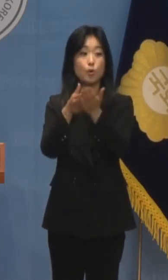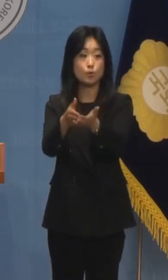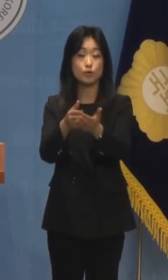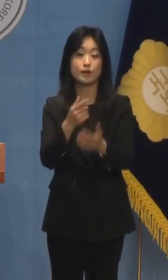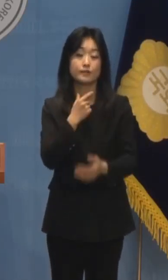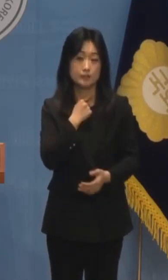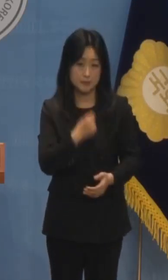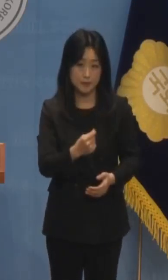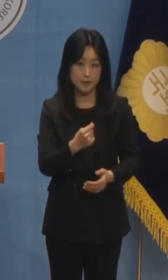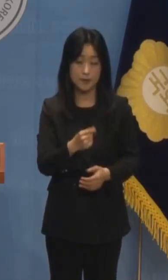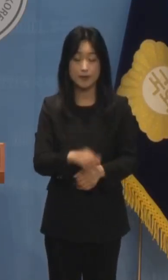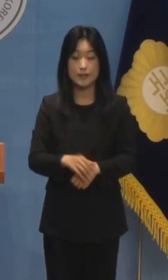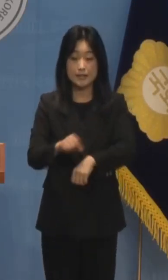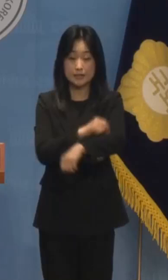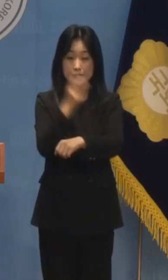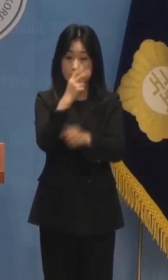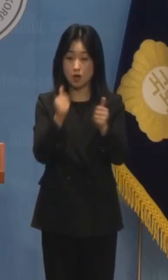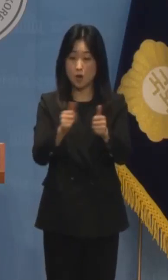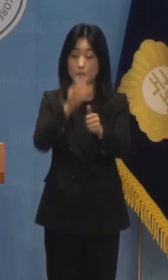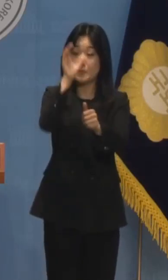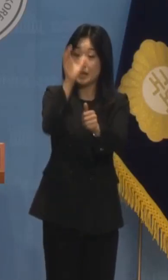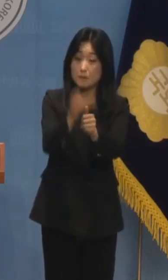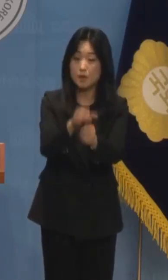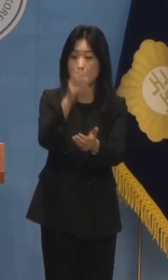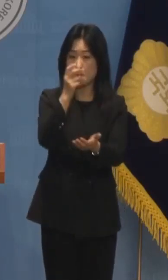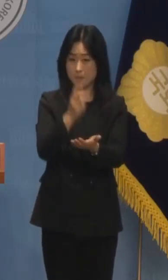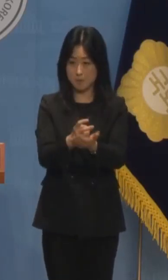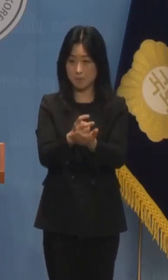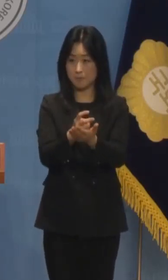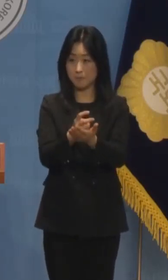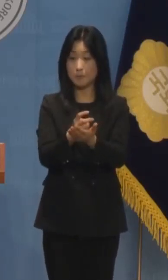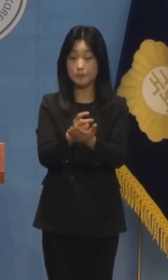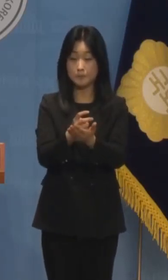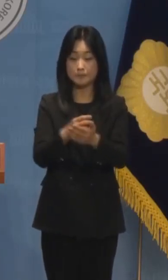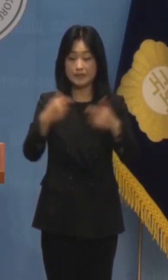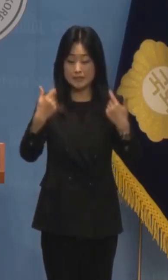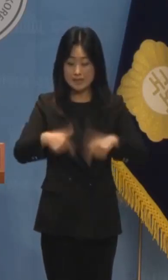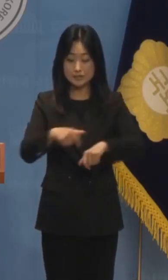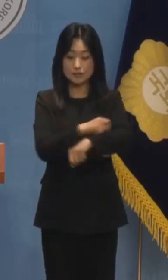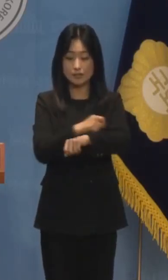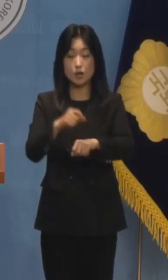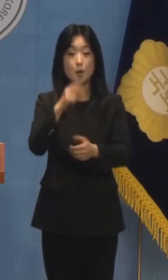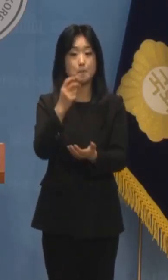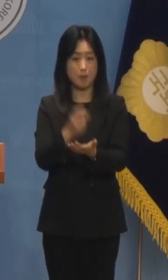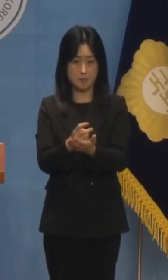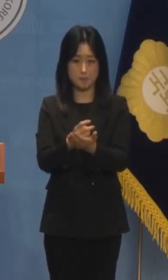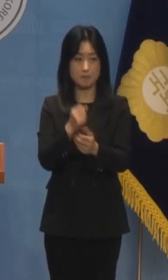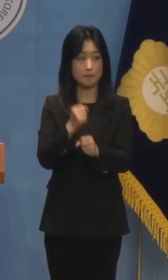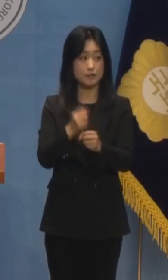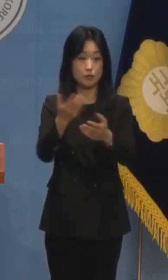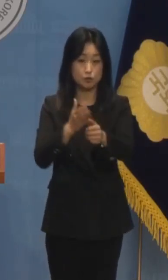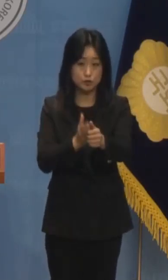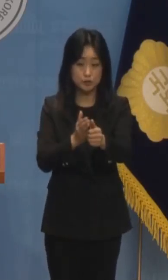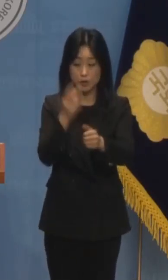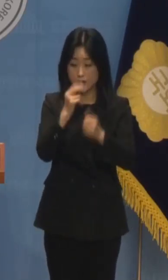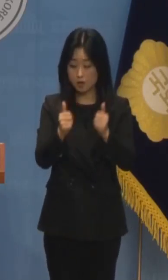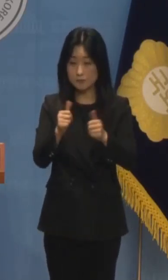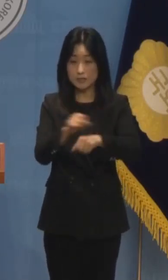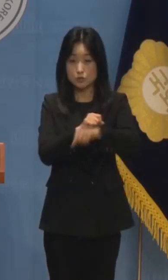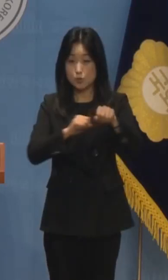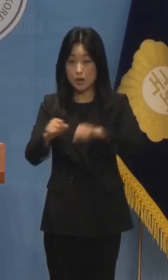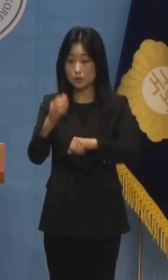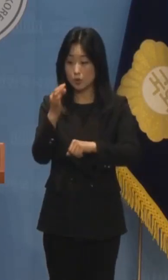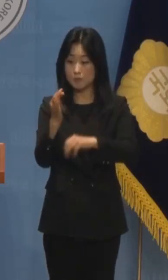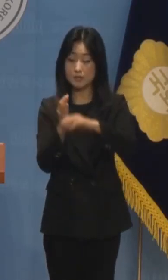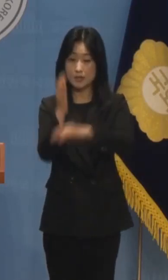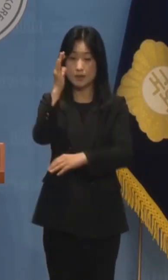없습니다. 특별검사의 임명 등에 관한 법률, 즉 상설특검법에 의거하여 검찰 특수활동비 오남용